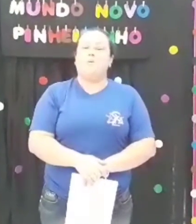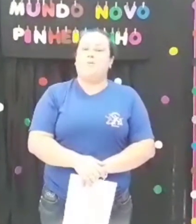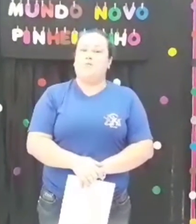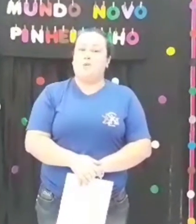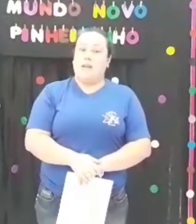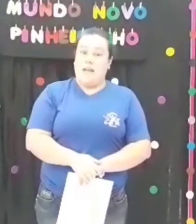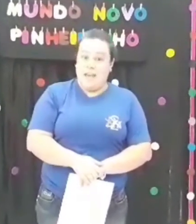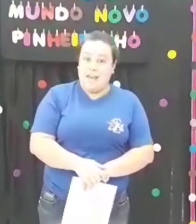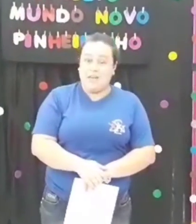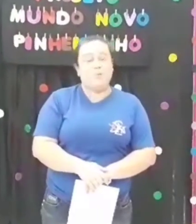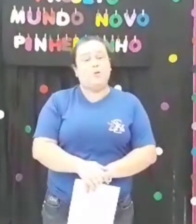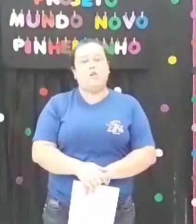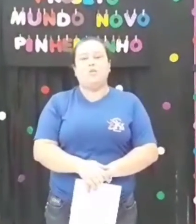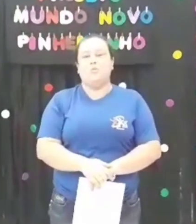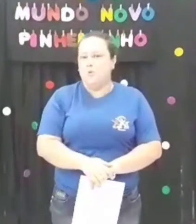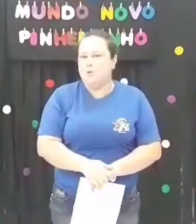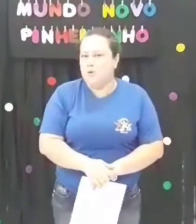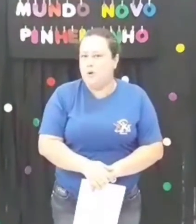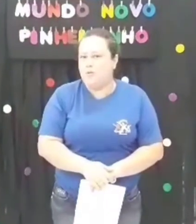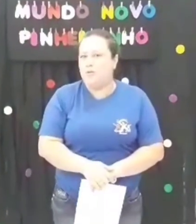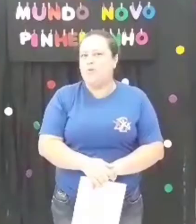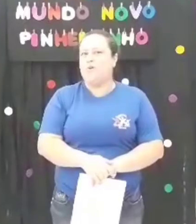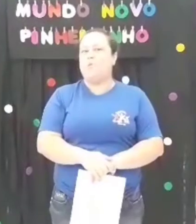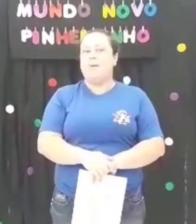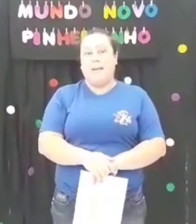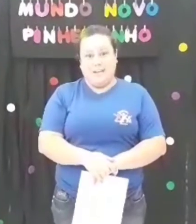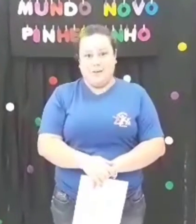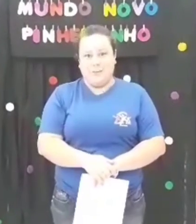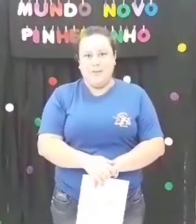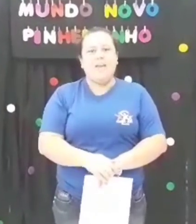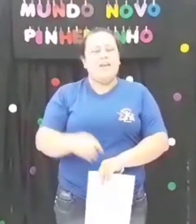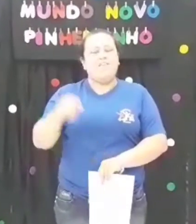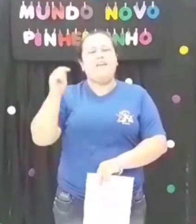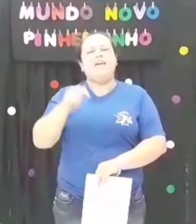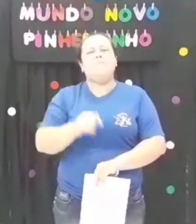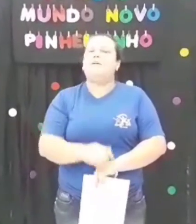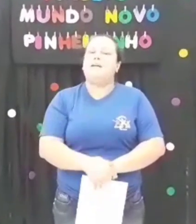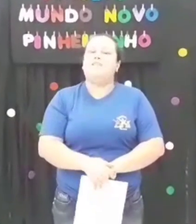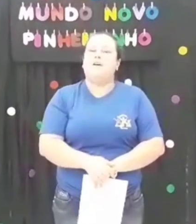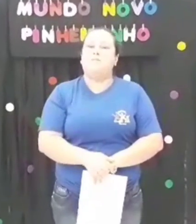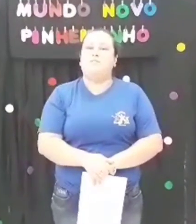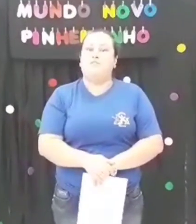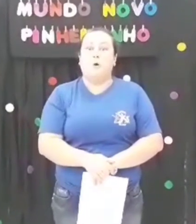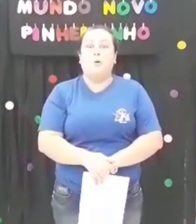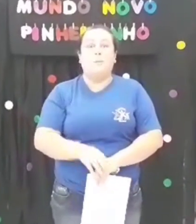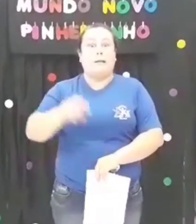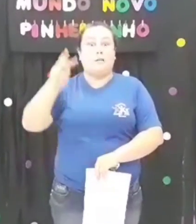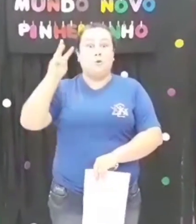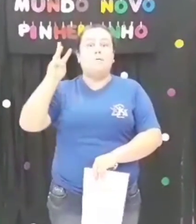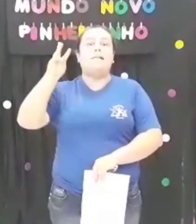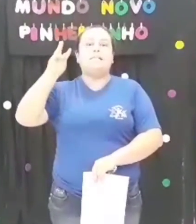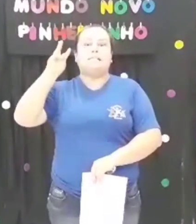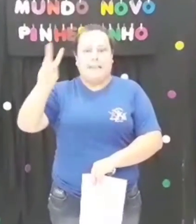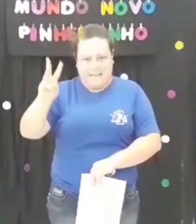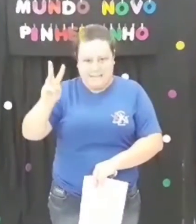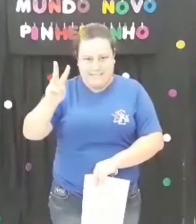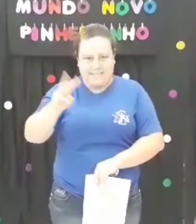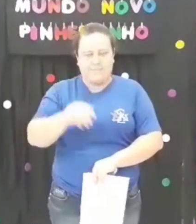Eu sou a professora Érica do projeto Mundo Novo do Núcleo Pinheirinho e vim aqui para gravar uma videoaula para a turma 3.